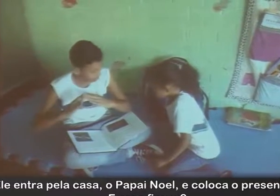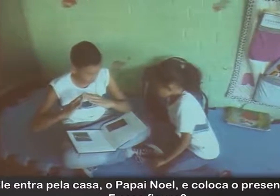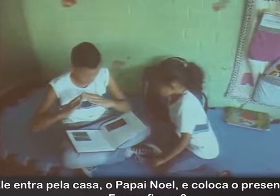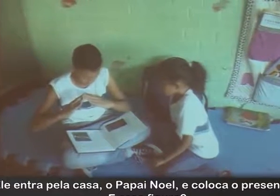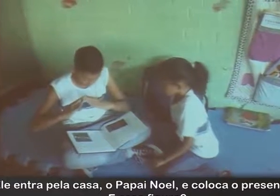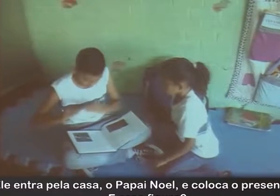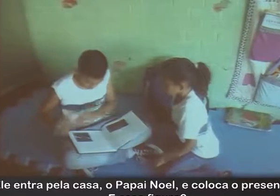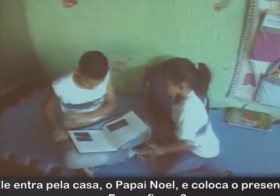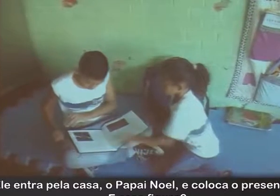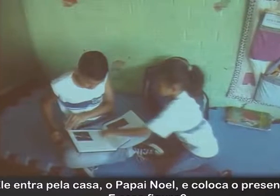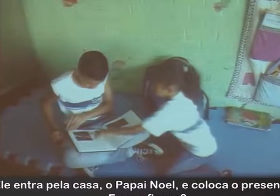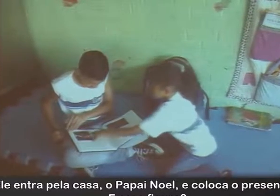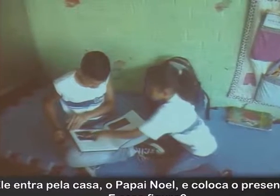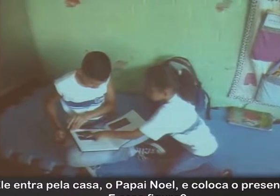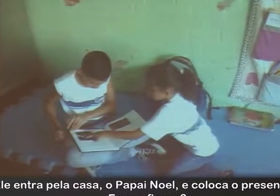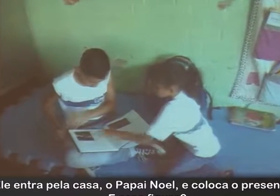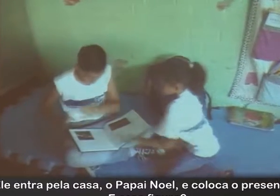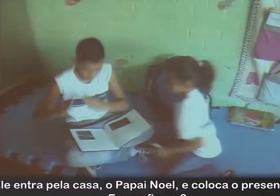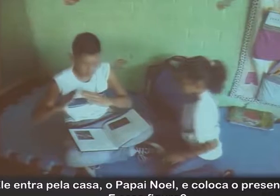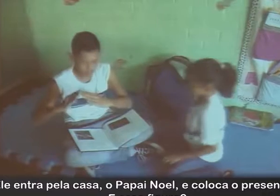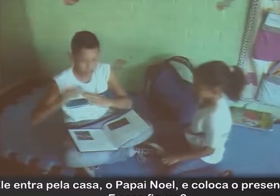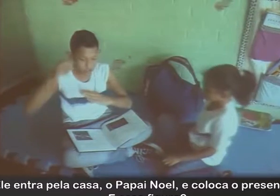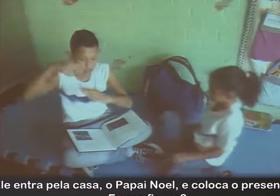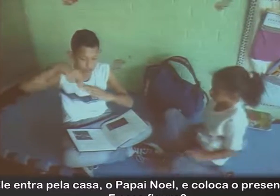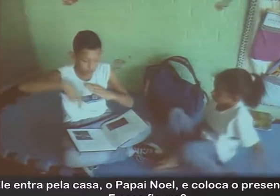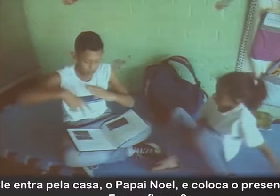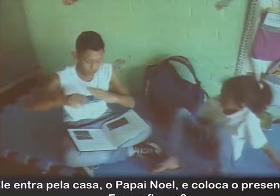Ele entra pela casa, o Papai Noel, e coloca o presente. E essa figura?